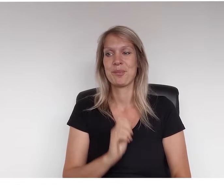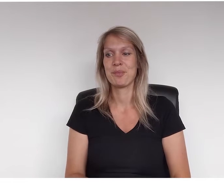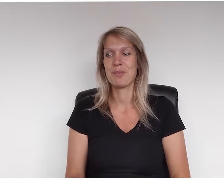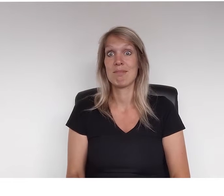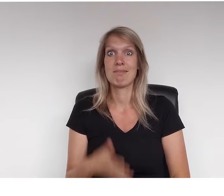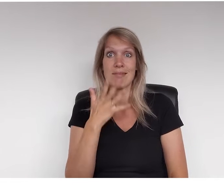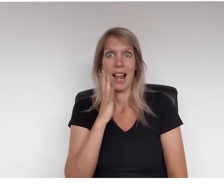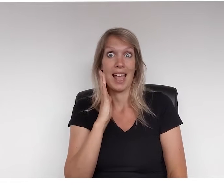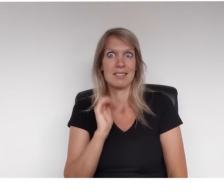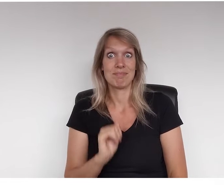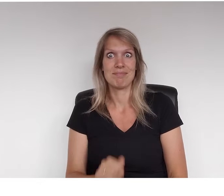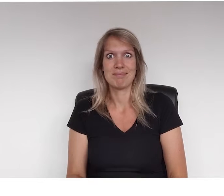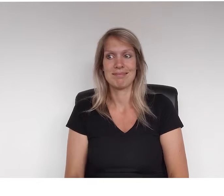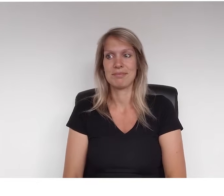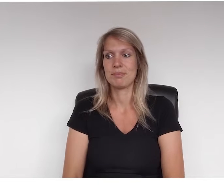Lekker!